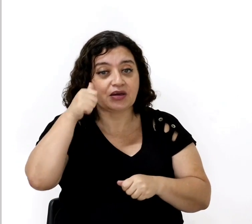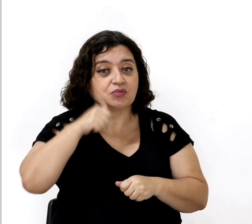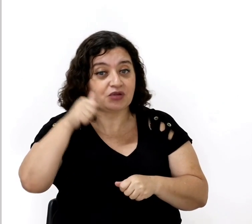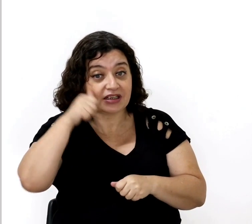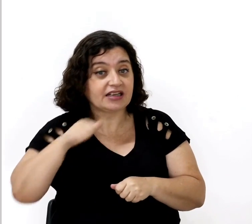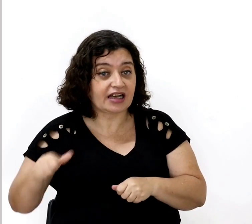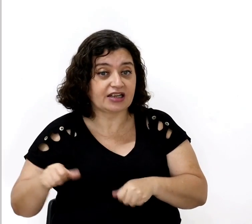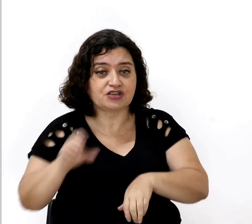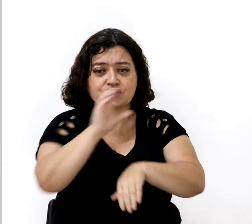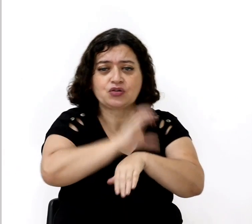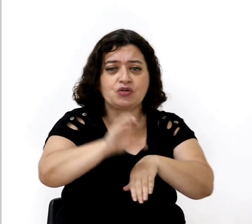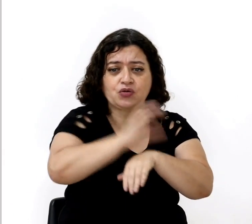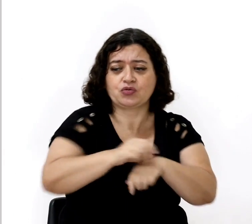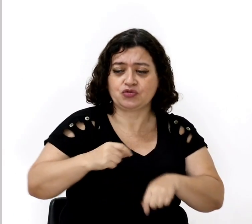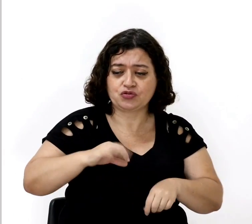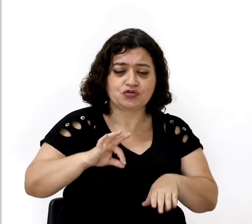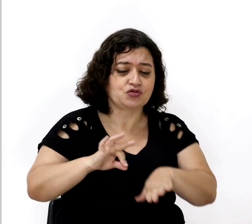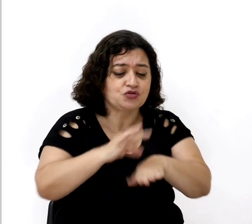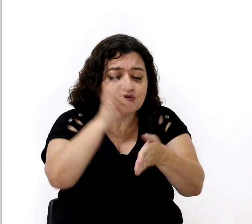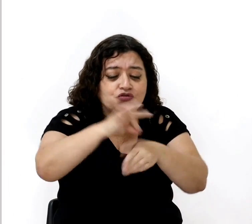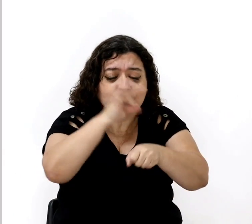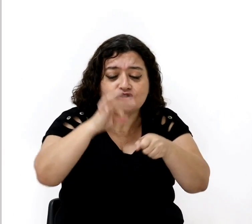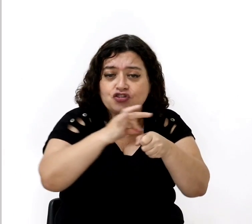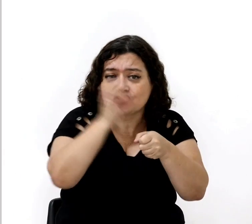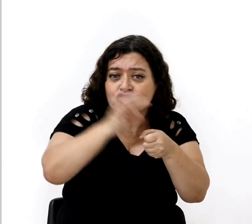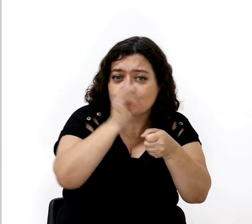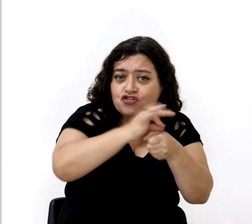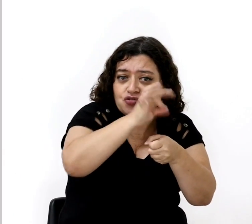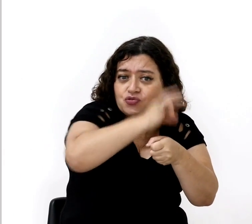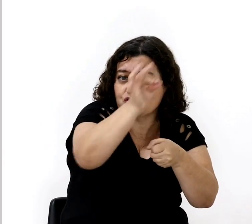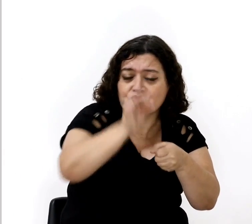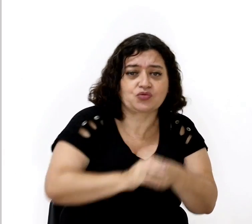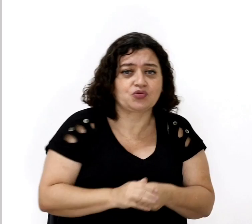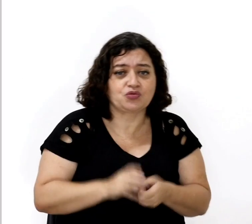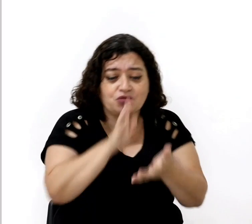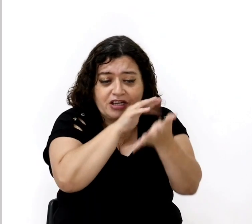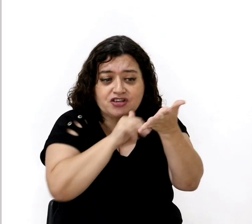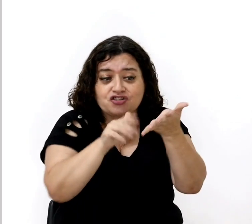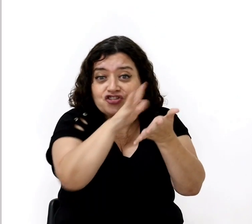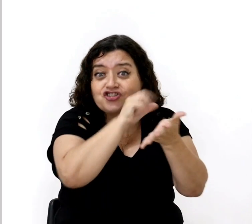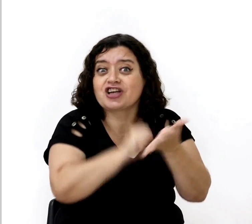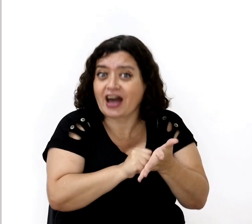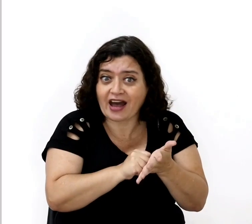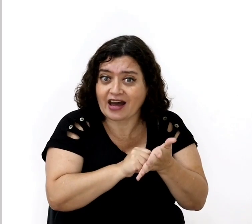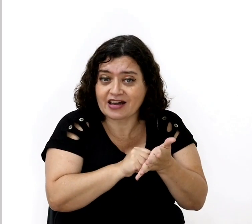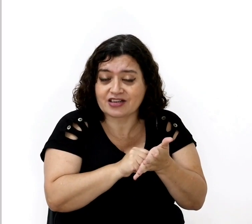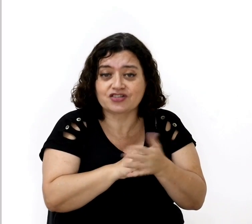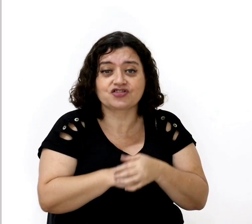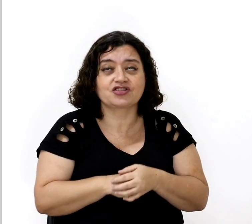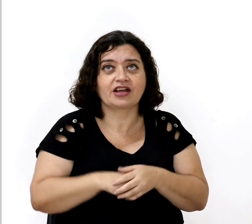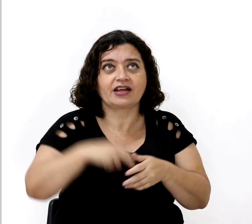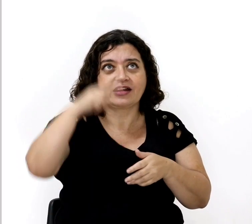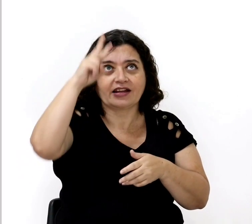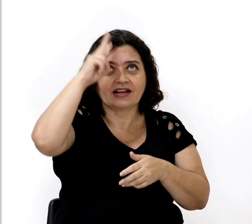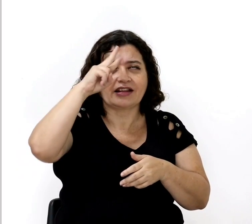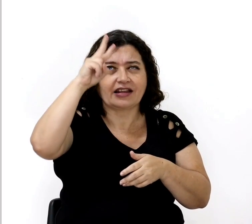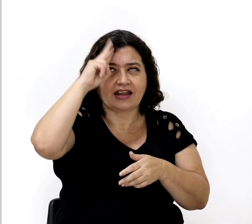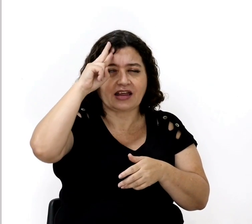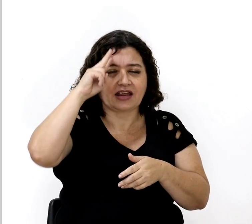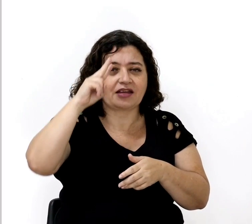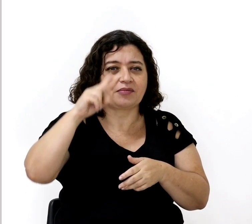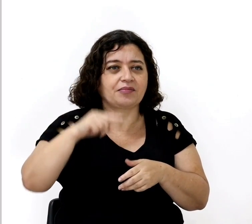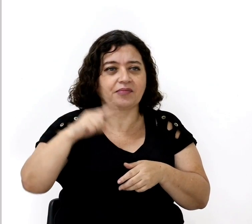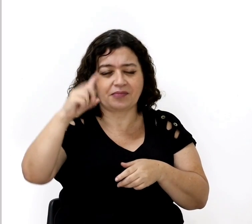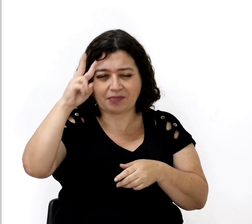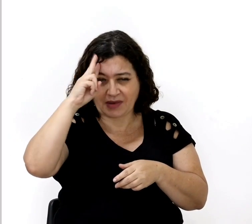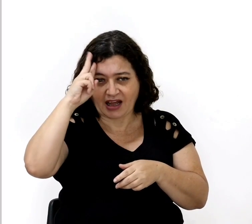artesanato para a cidade, curso de costura. Eu já vi isso muito acontecer. Me lembra daquela história da Bíblia de Dorcas,